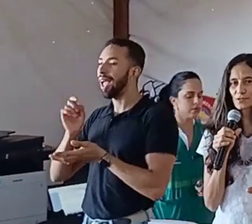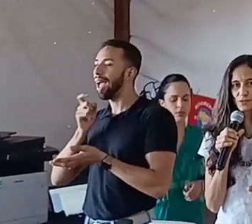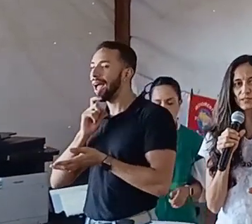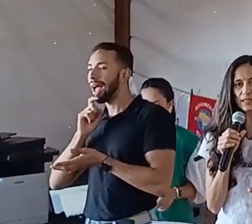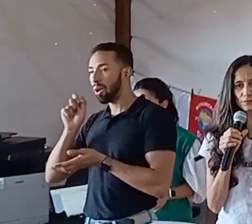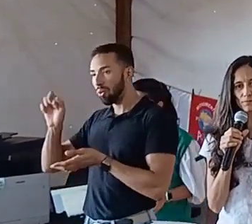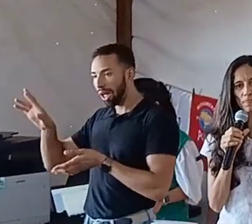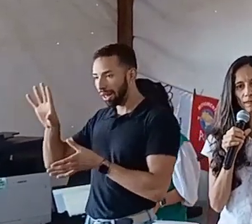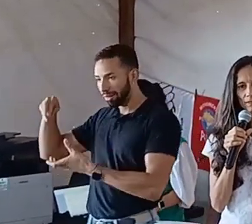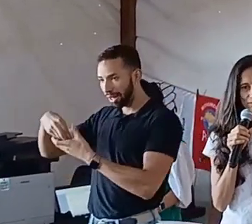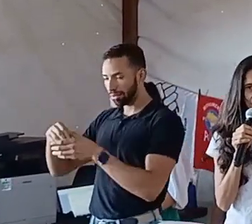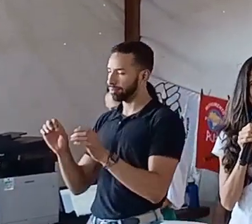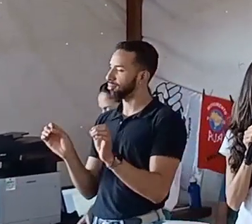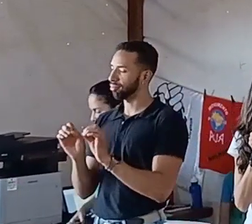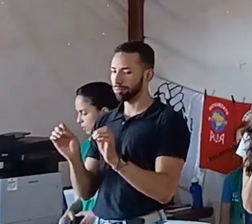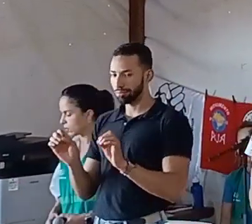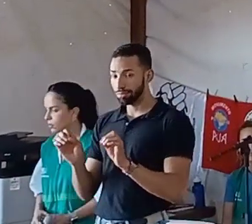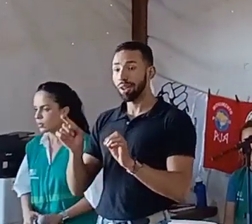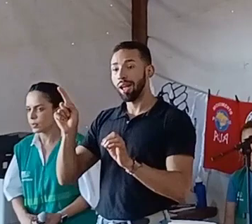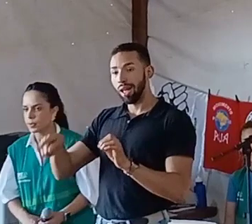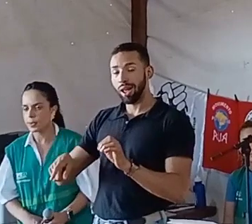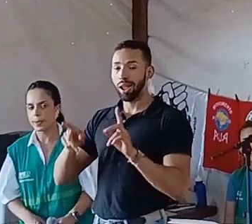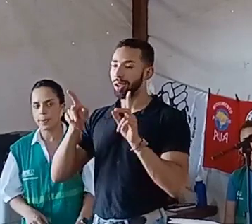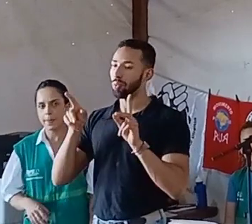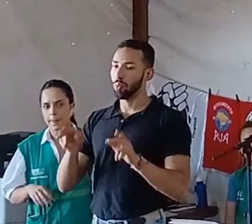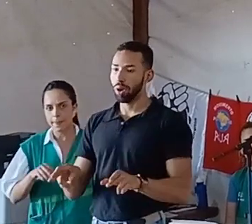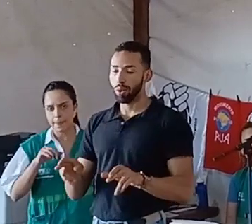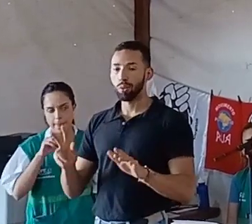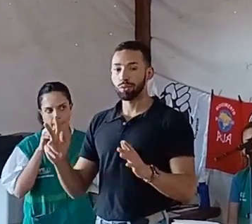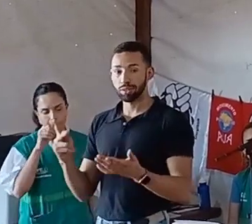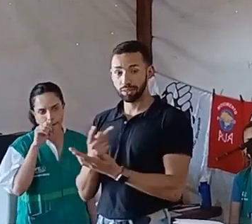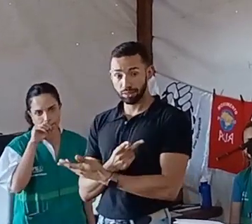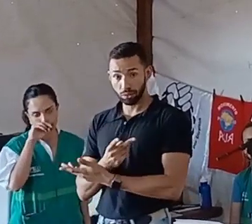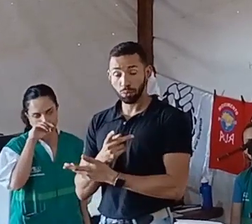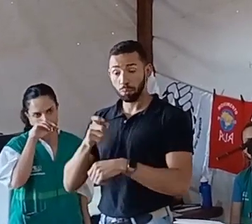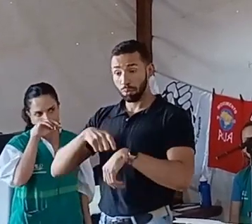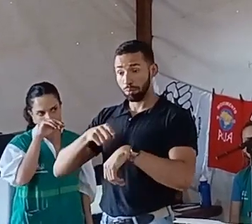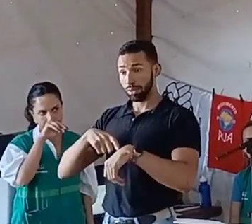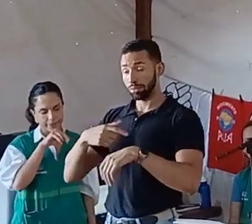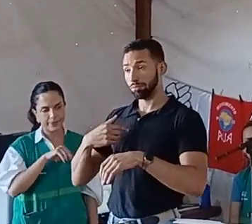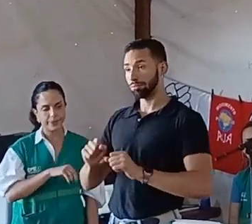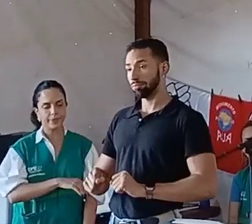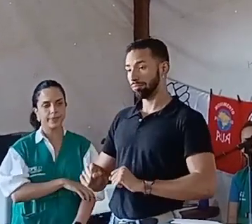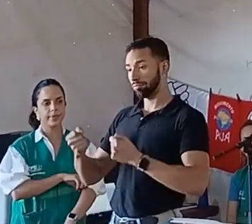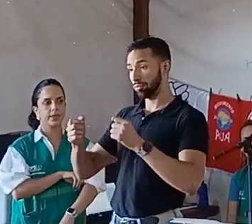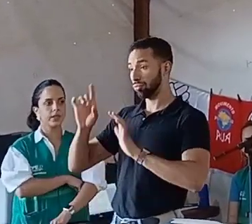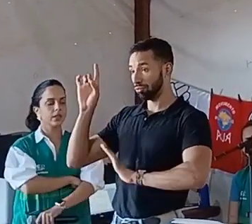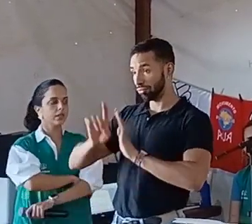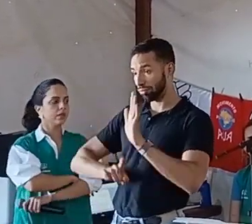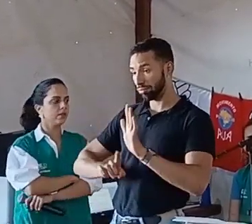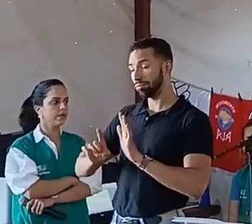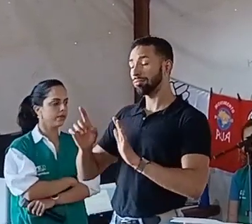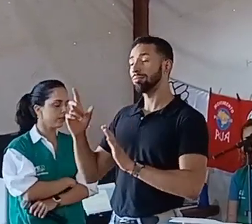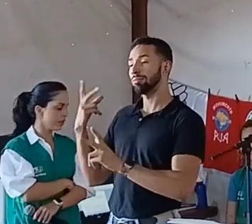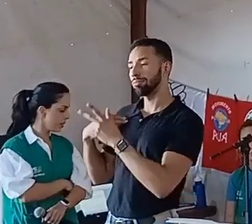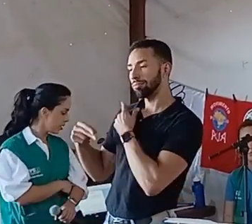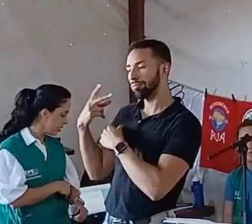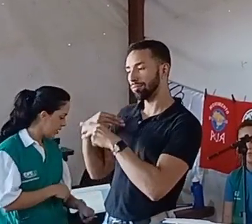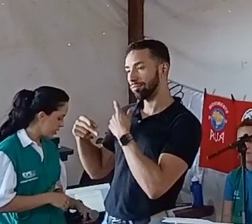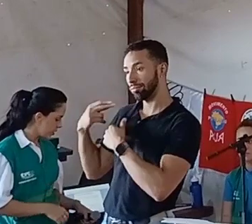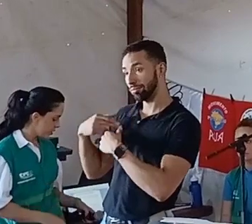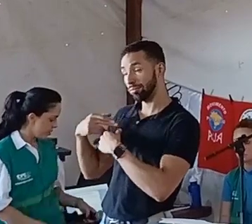no ar-condicionado. Foi exatamente na defesa dos direitos dos adolescentes que